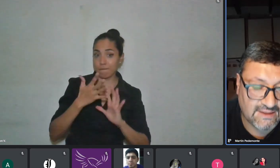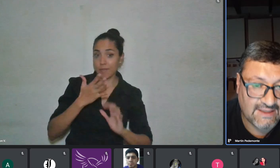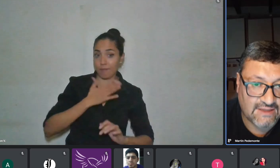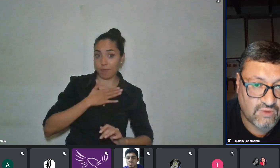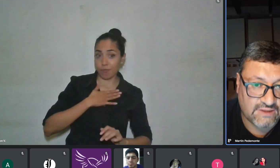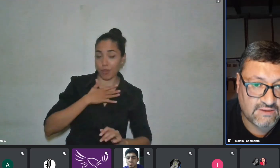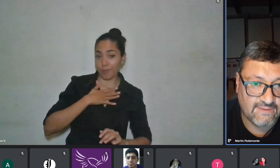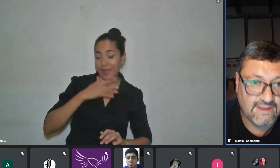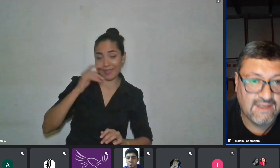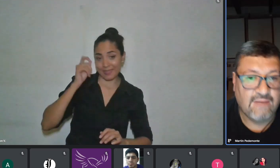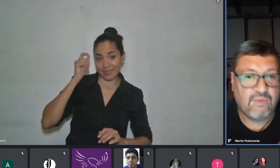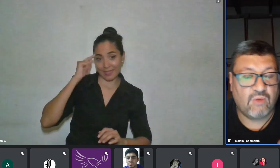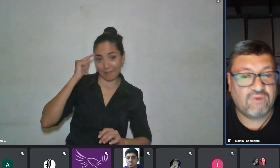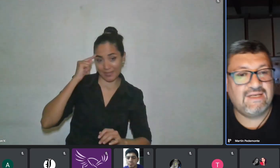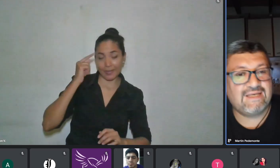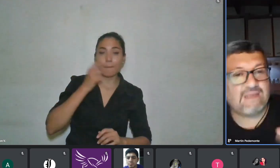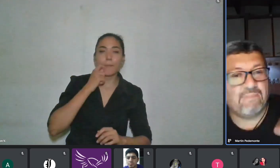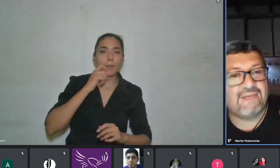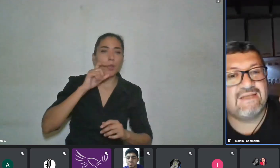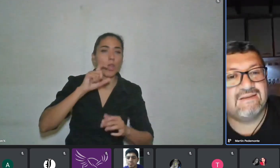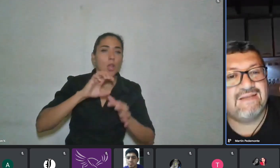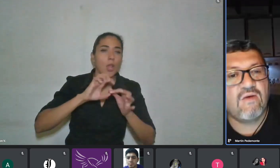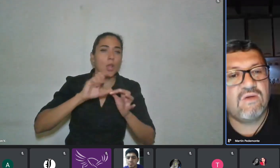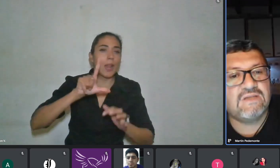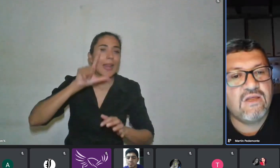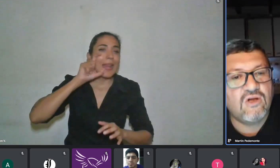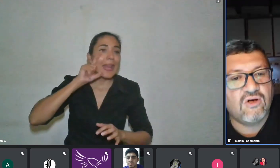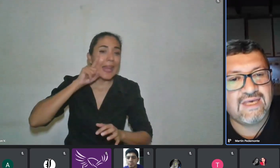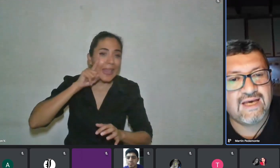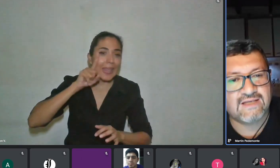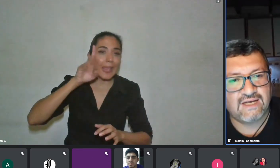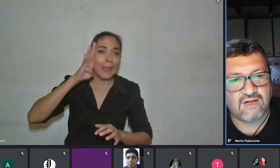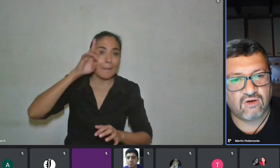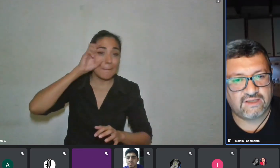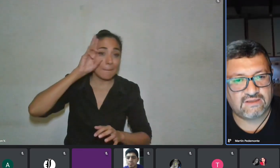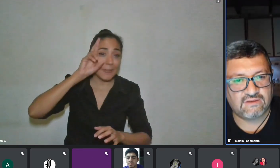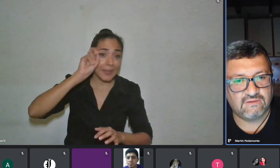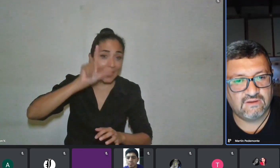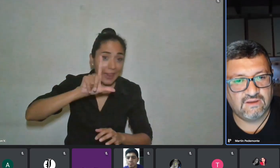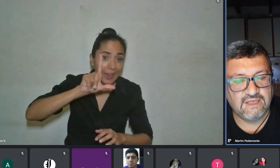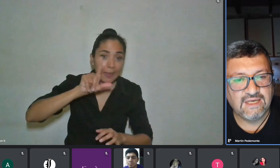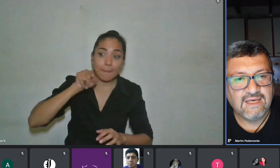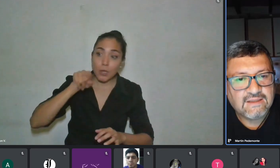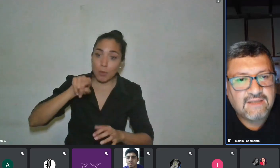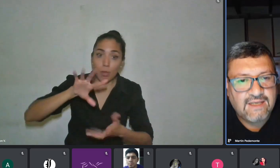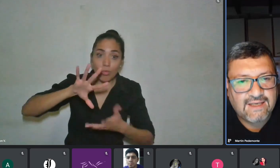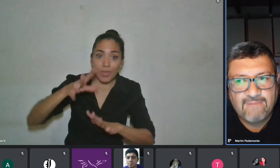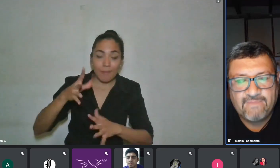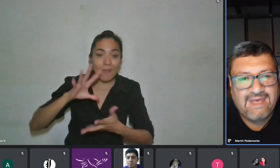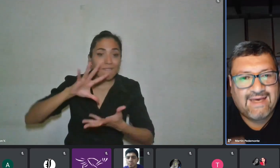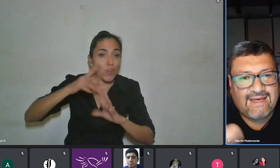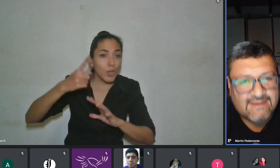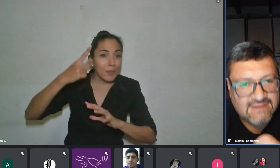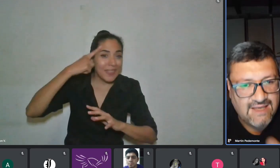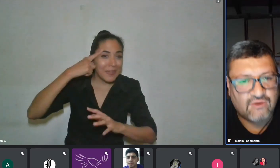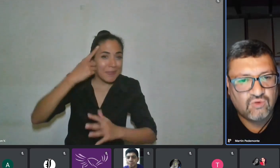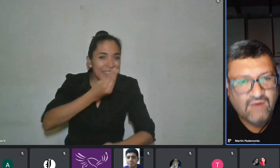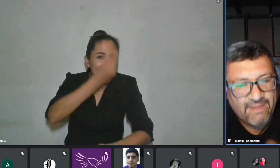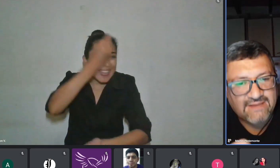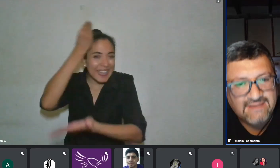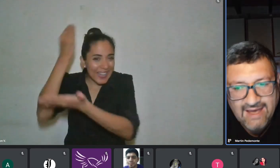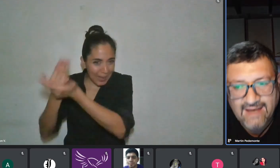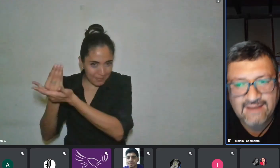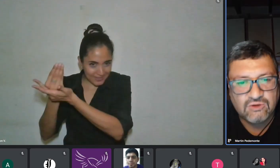liberal, en el caso nuestro, pero vos tenés que representar nuestra ideología allá en el Congreso. Tenés que ejercer